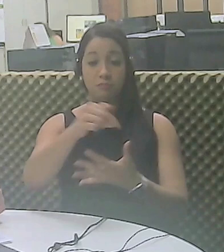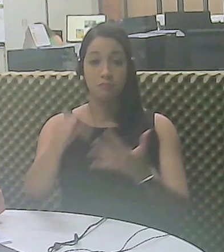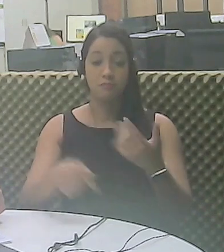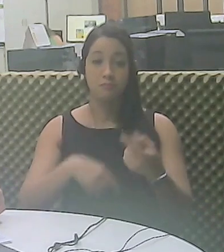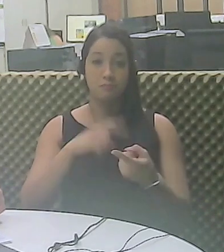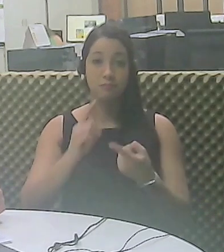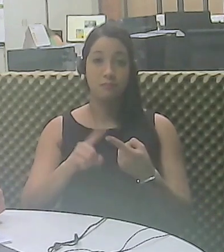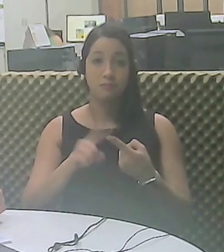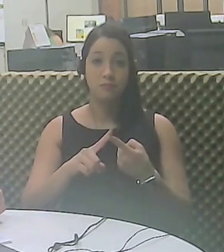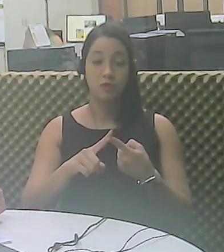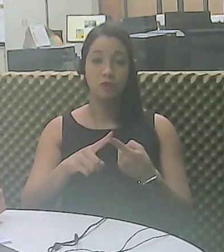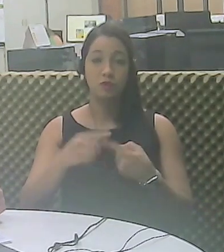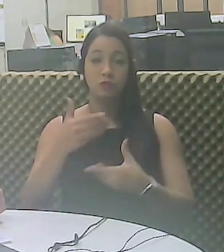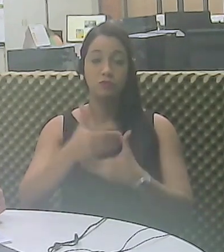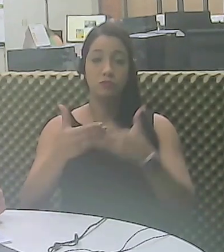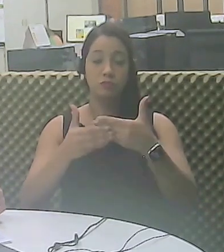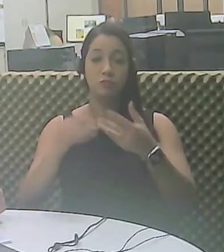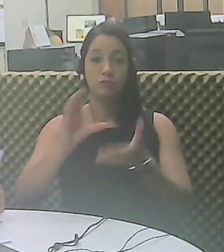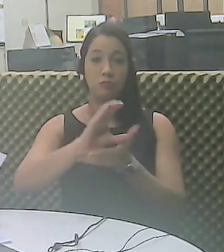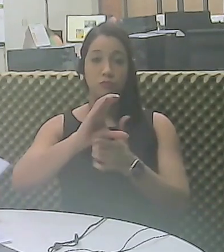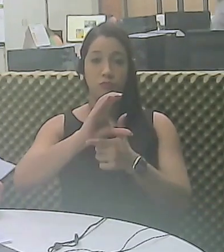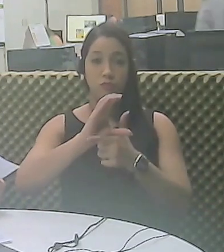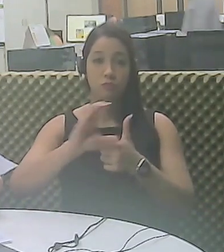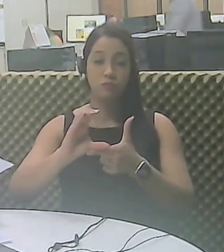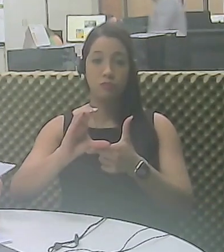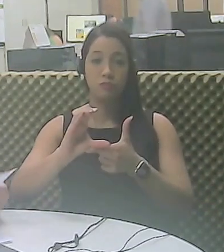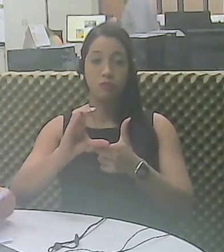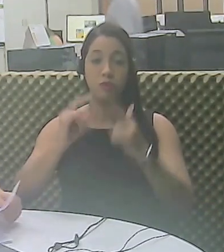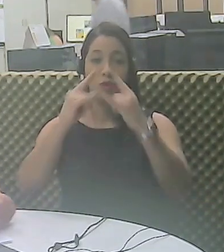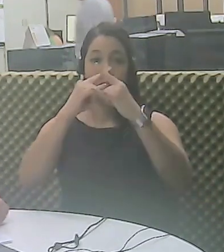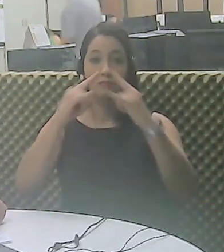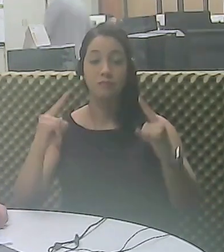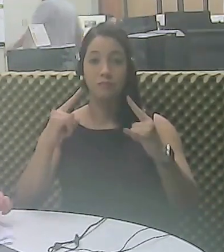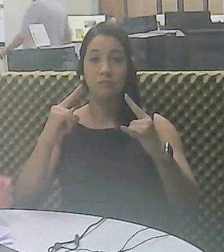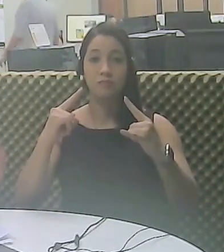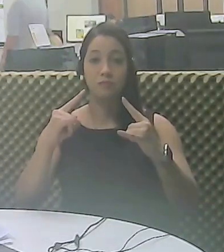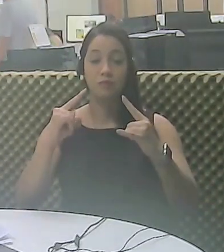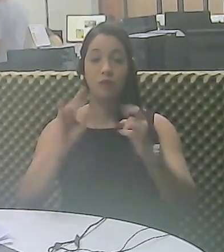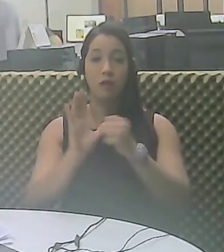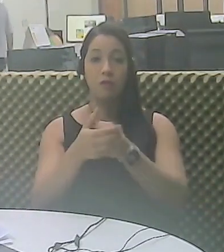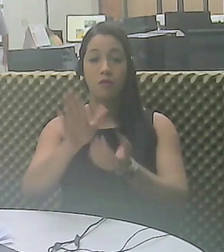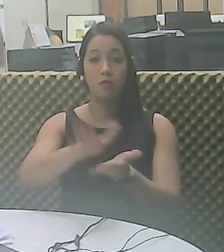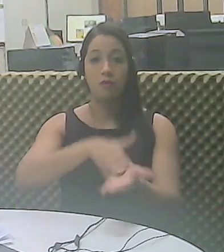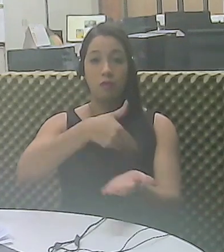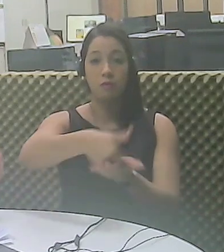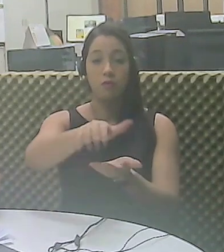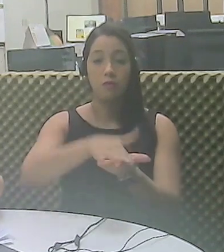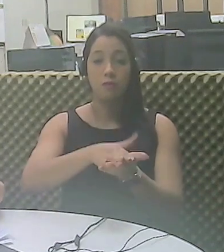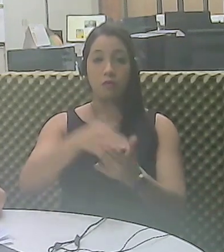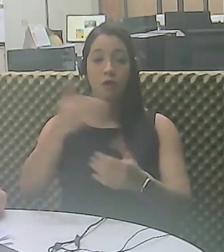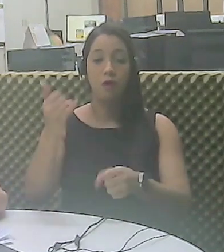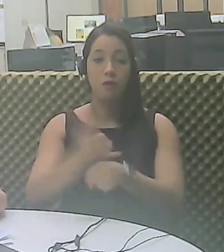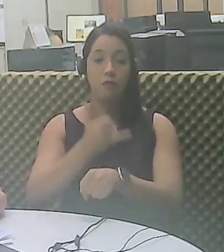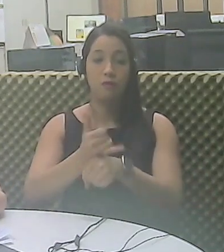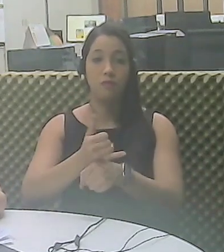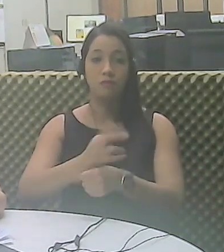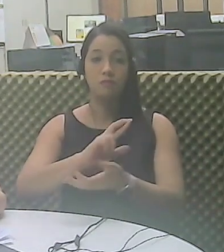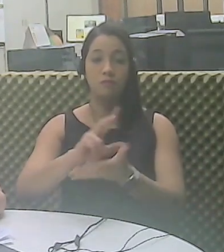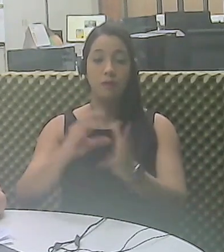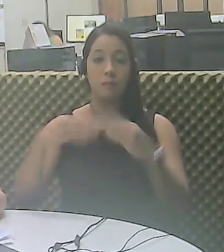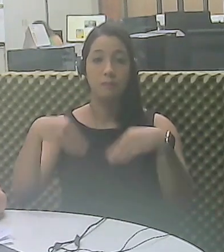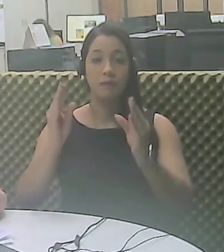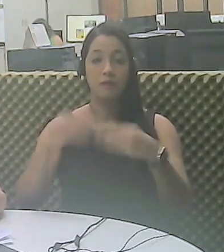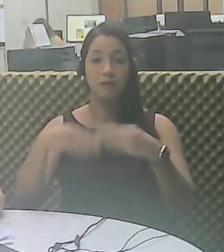estão tijolos, blocos, telhas, placas de revestimento, argamassa, concretos, tubos